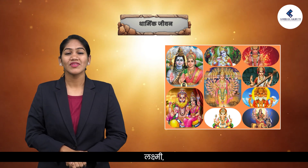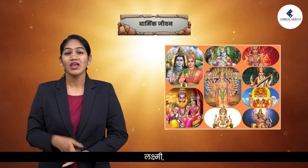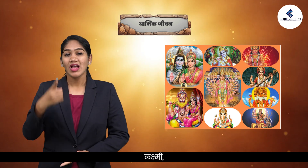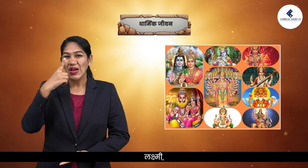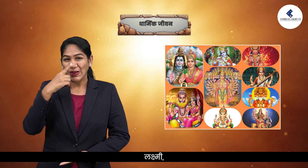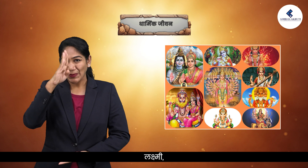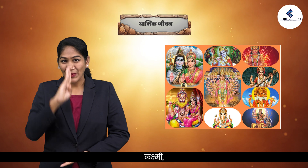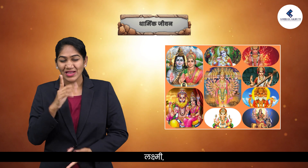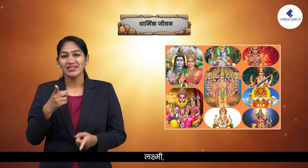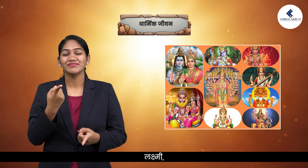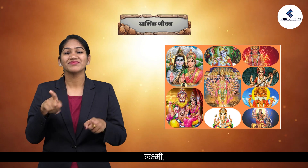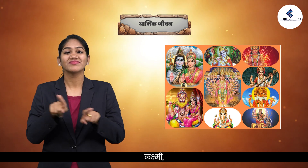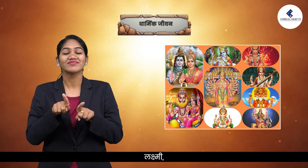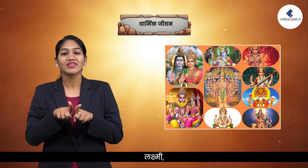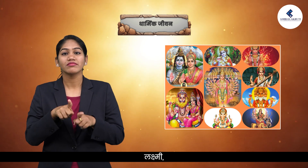लक्ष्मी,